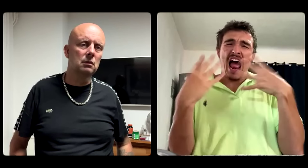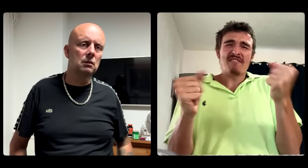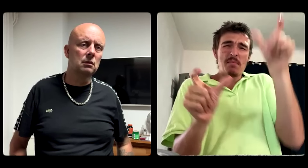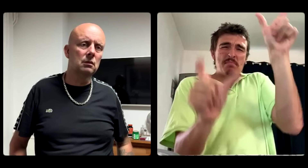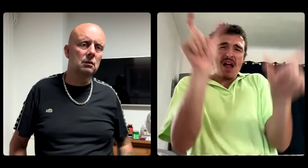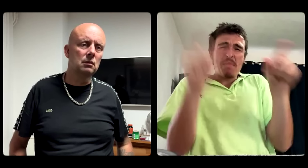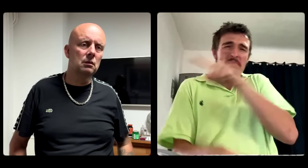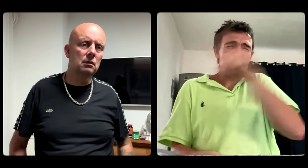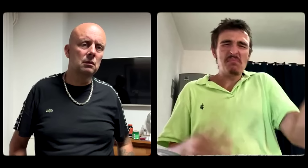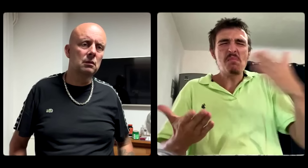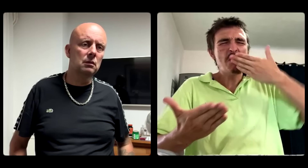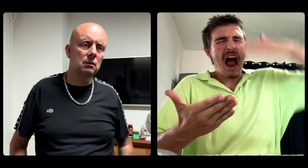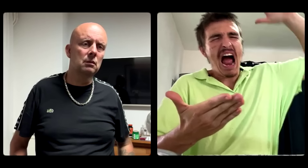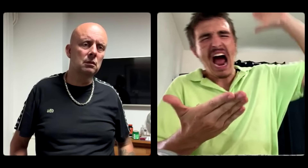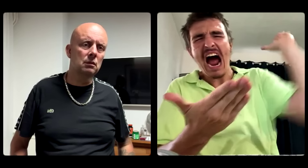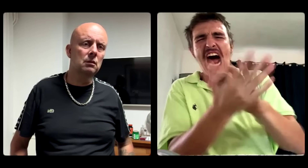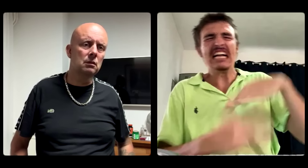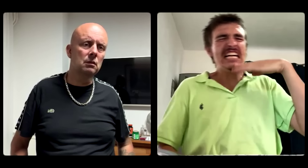Nee.